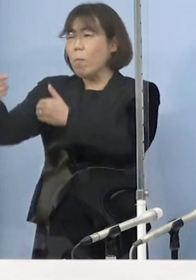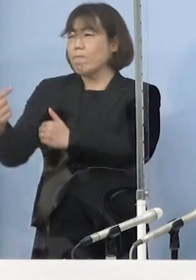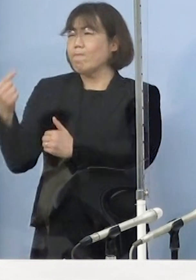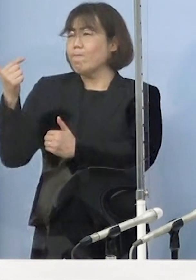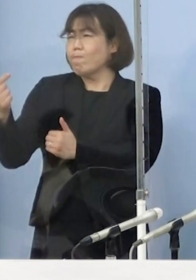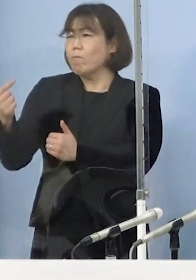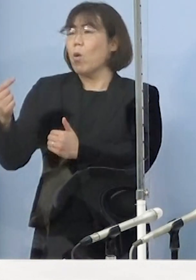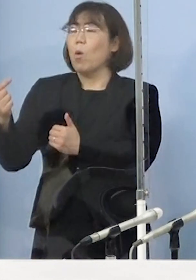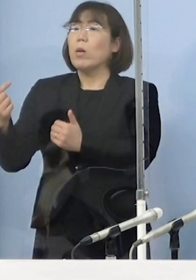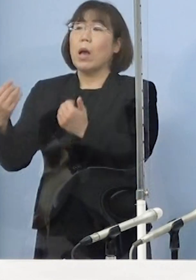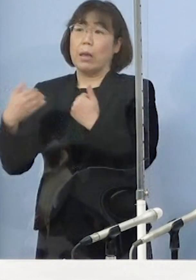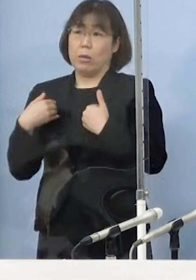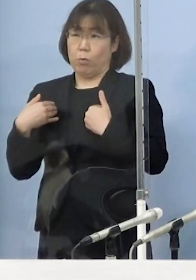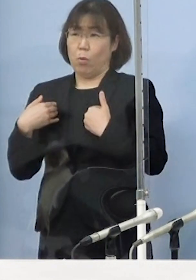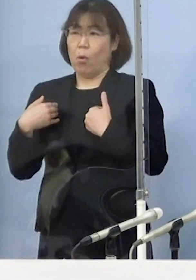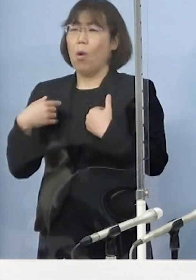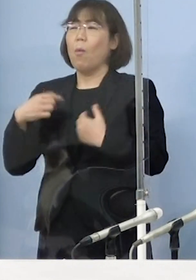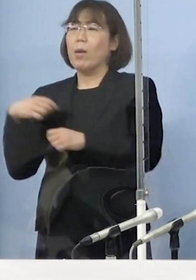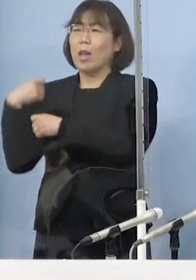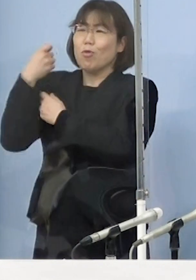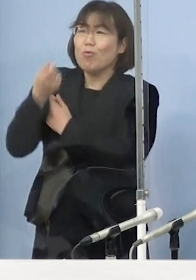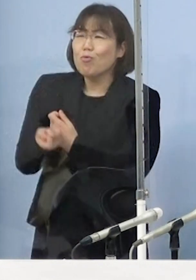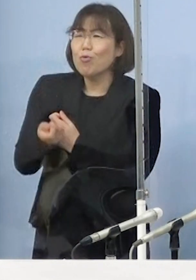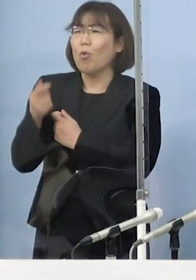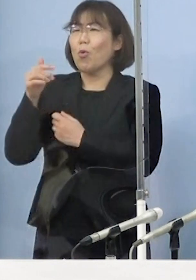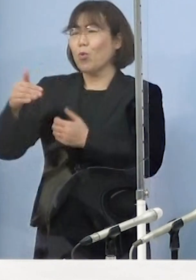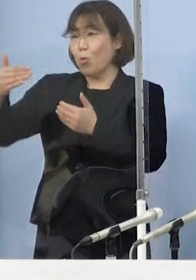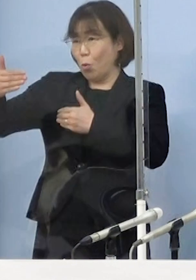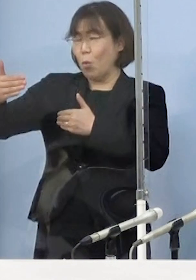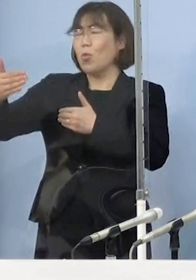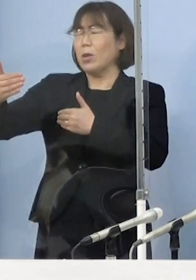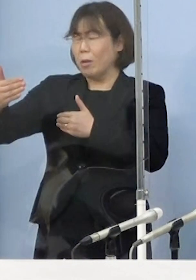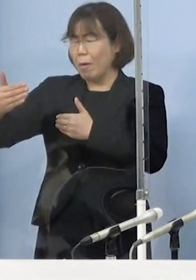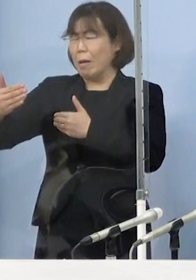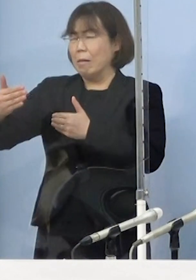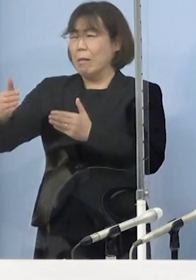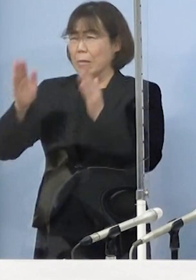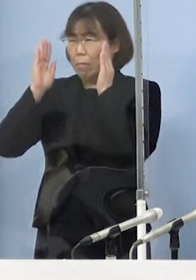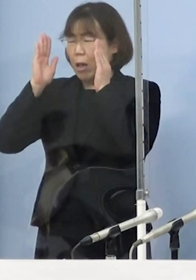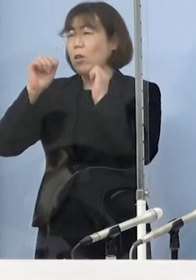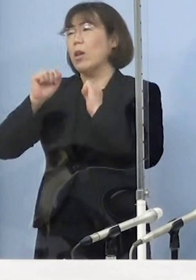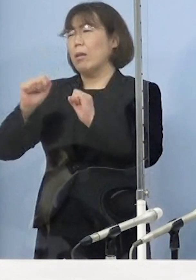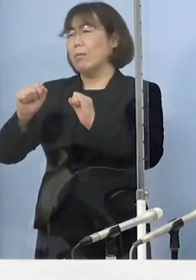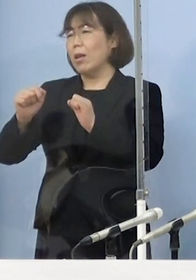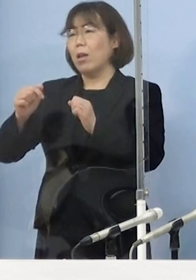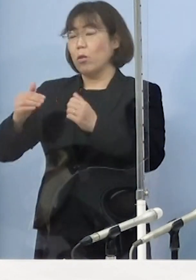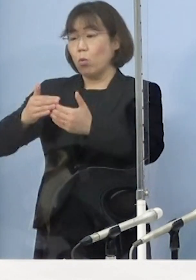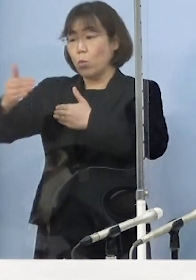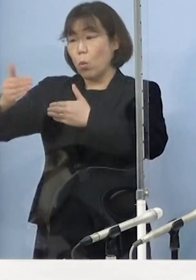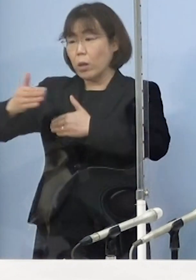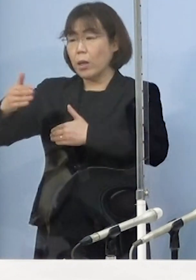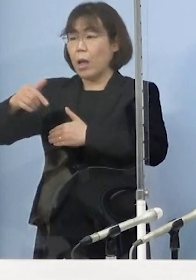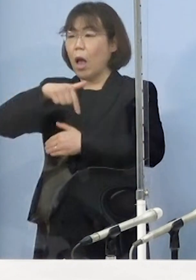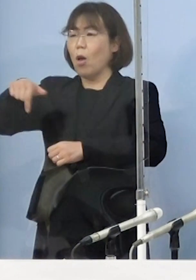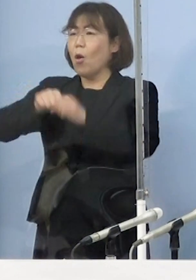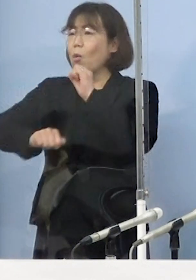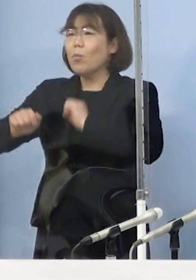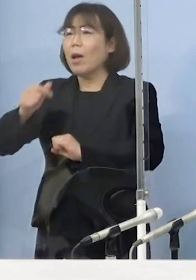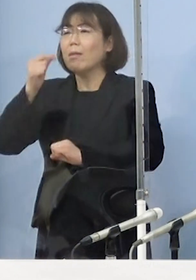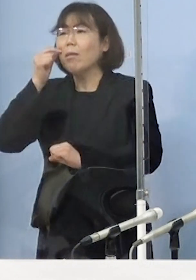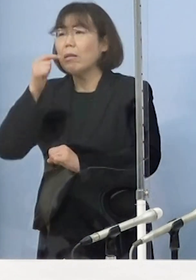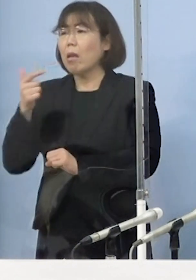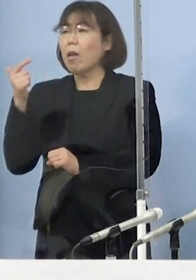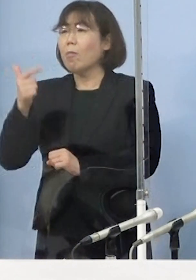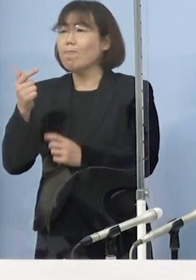時期、私も柔道やりましたよ、徹底的にその時期はね。まあ、しかしそこで部活ができない、強化できないじゃない